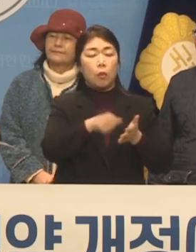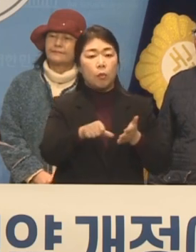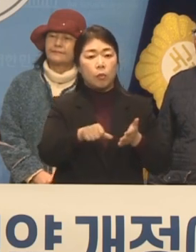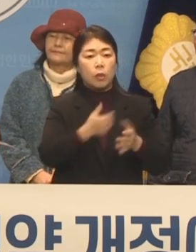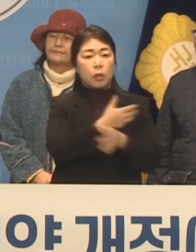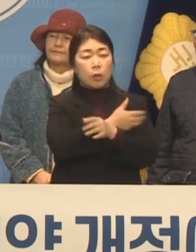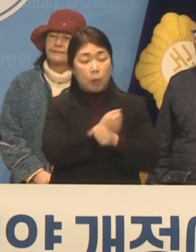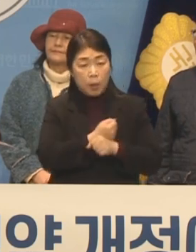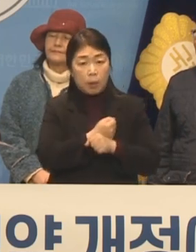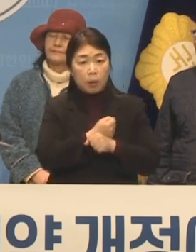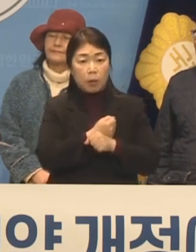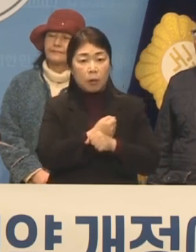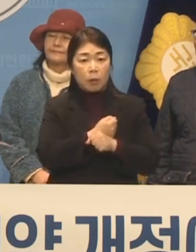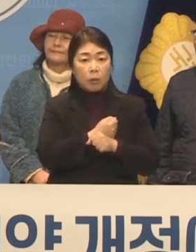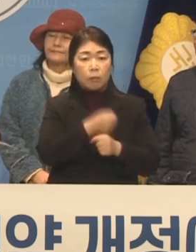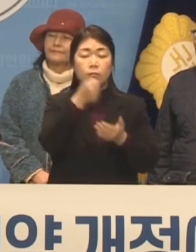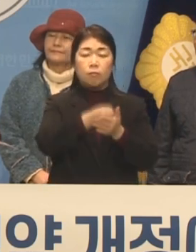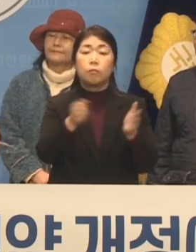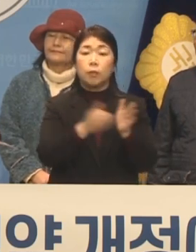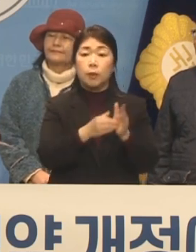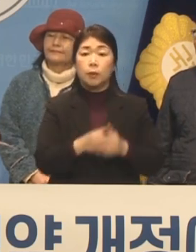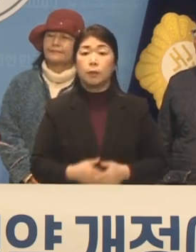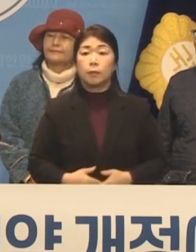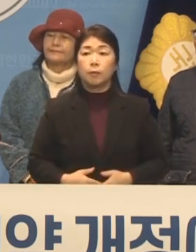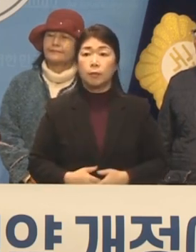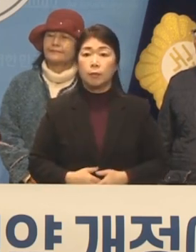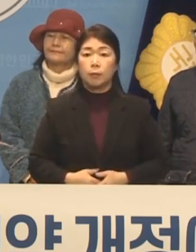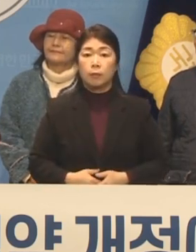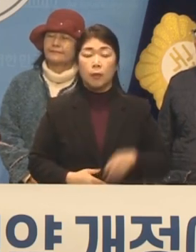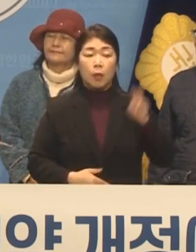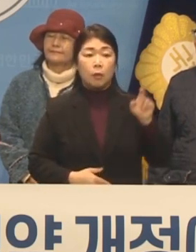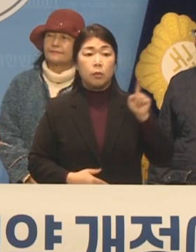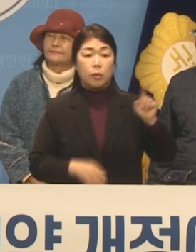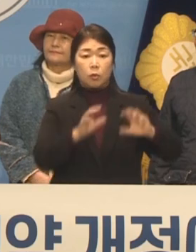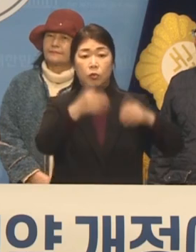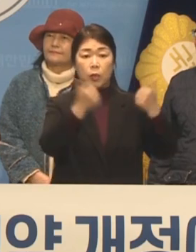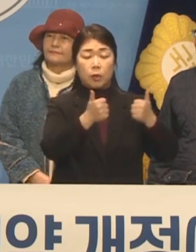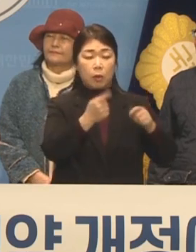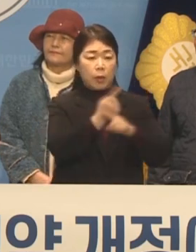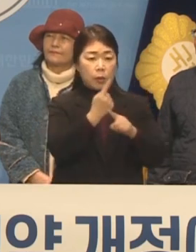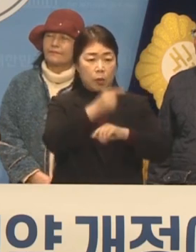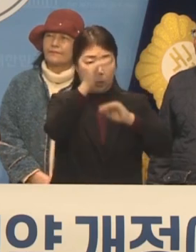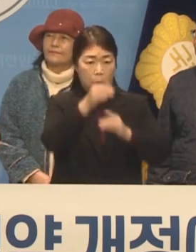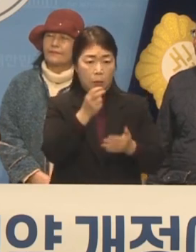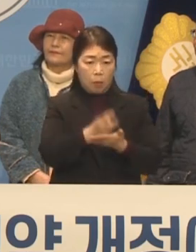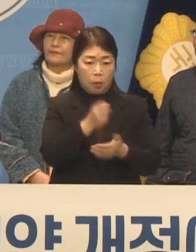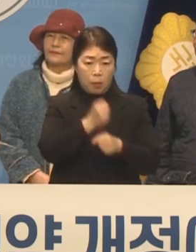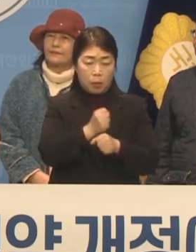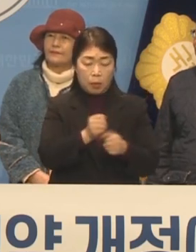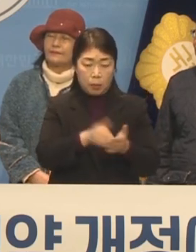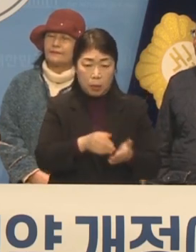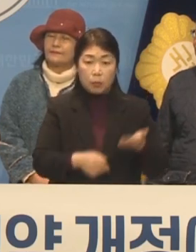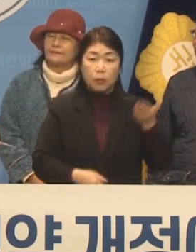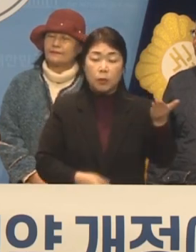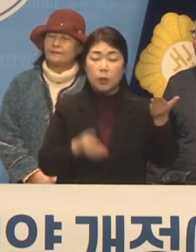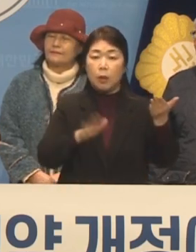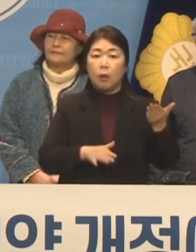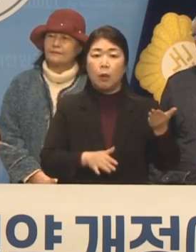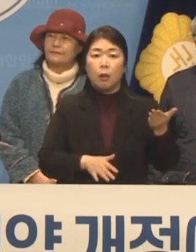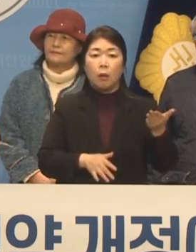국제통제물질협약이 개정되었습니다. 21대 국회에서 개정안이 발의가 되었지만 이제 임기